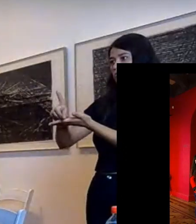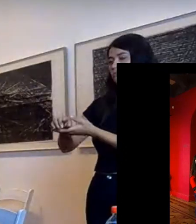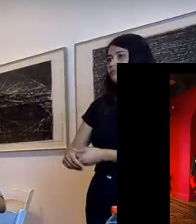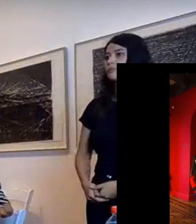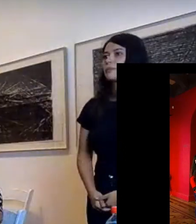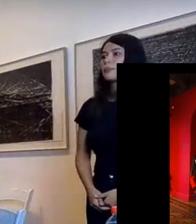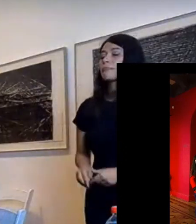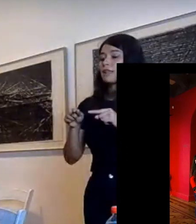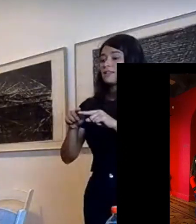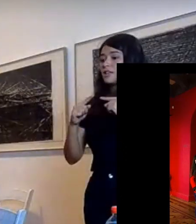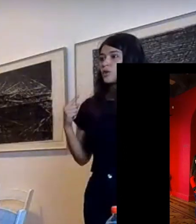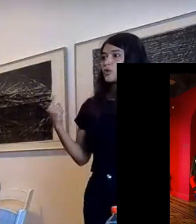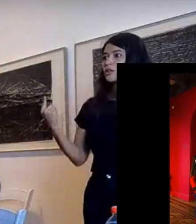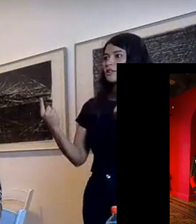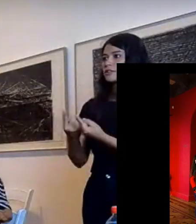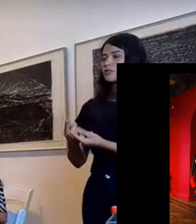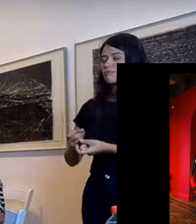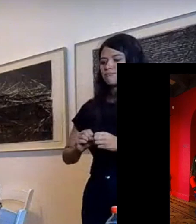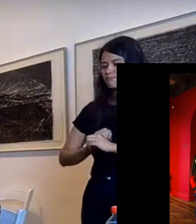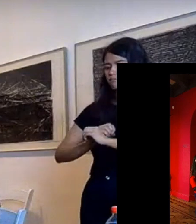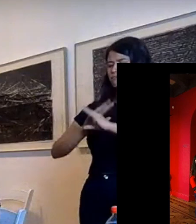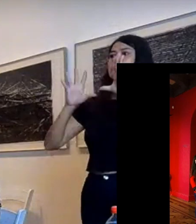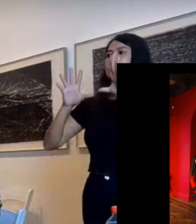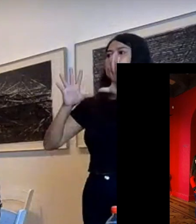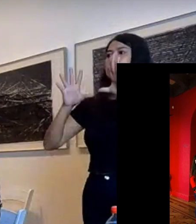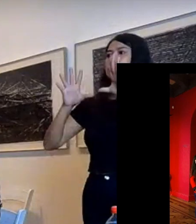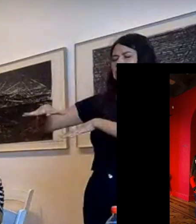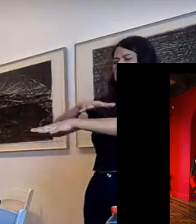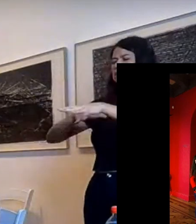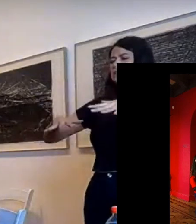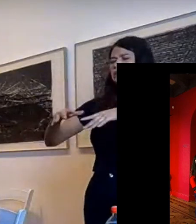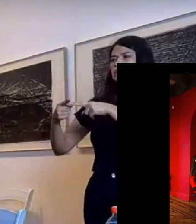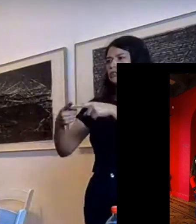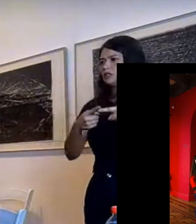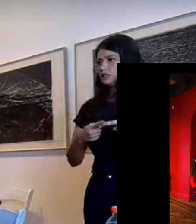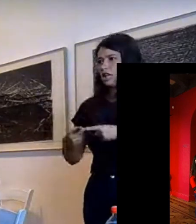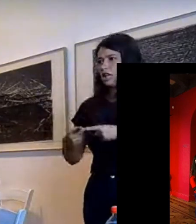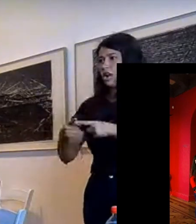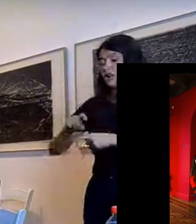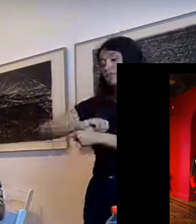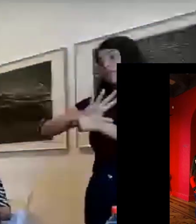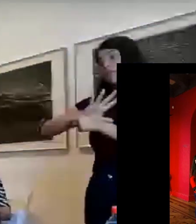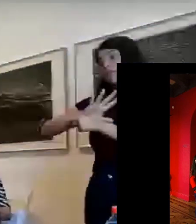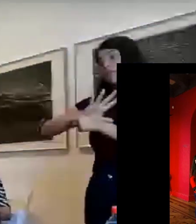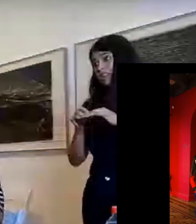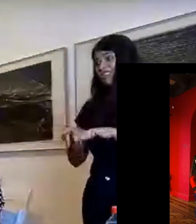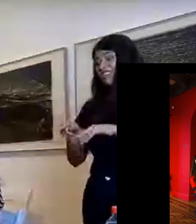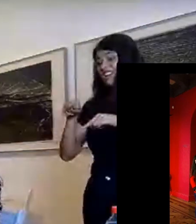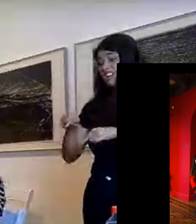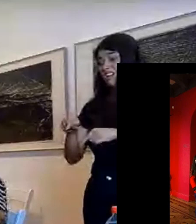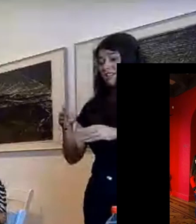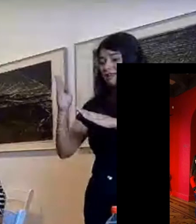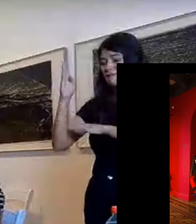En ese contexto nos toma el estallido social y la pandemia. Y para no alargarme, creemos que ahí se sentaron